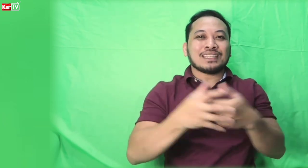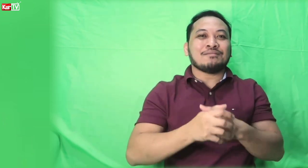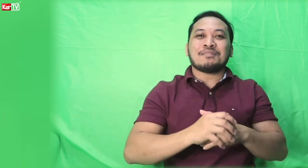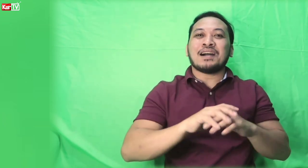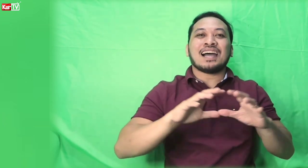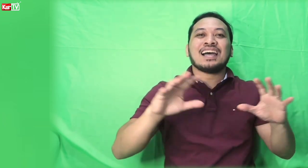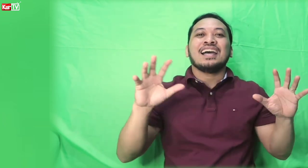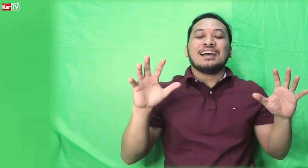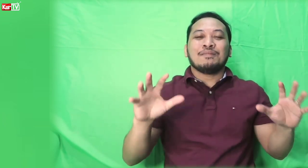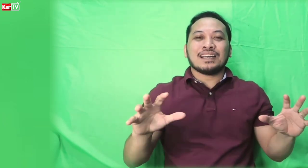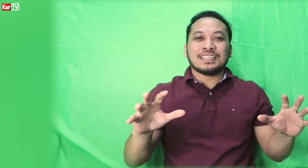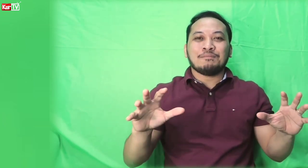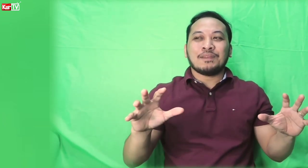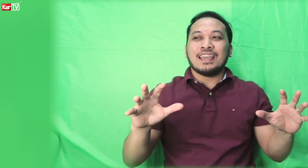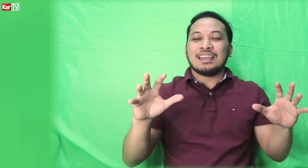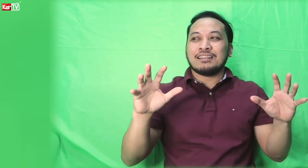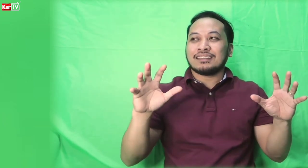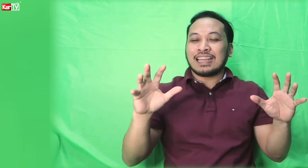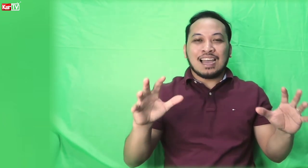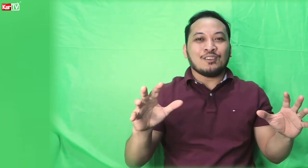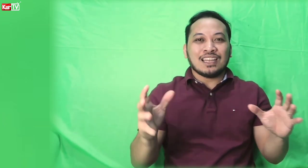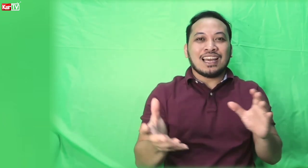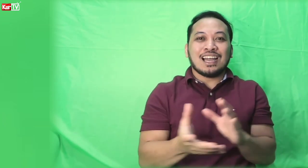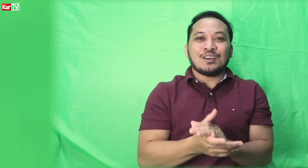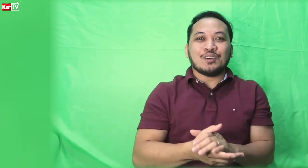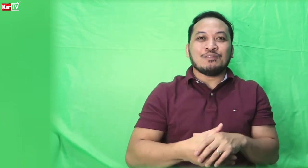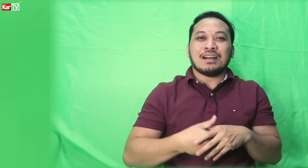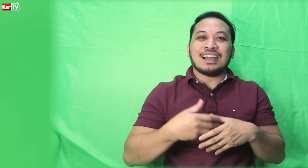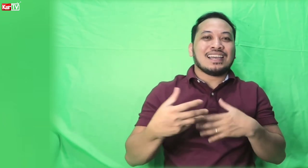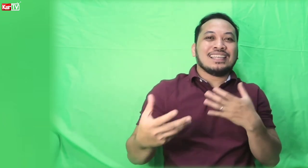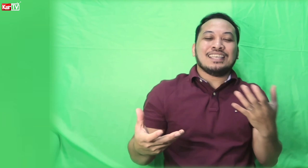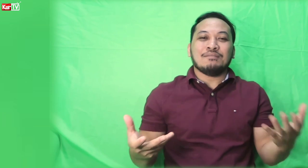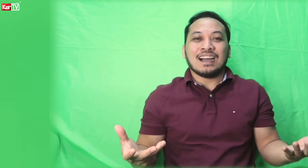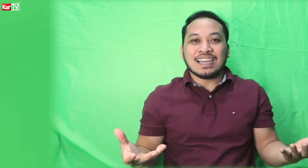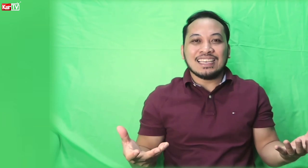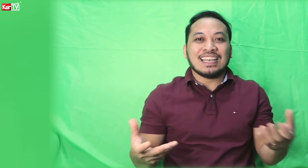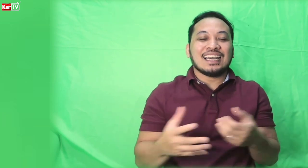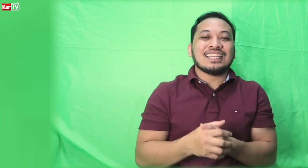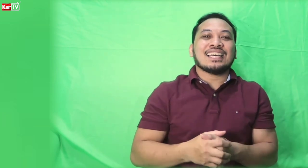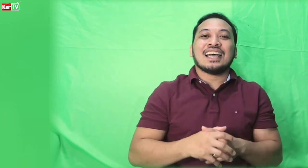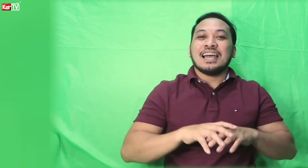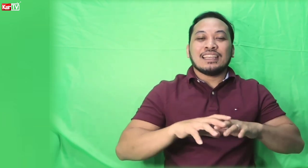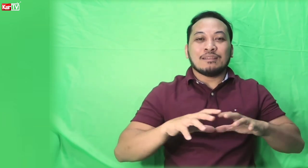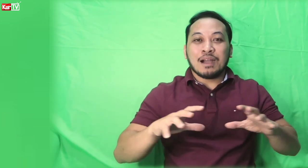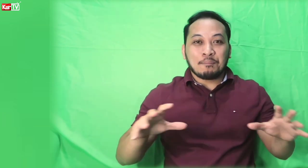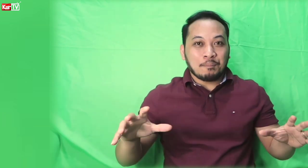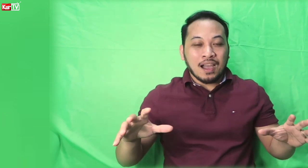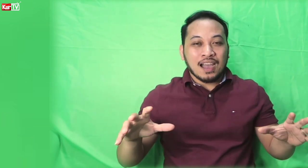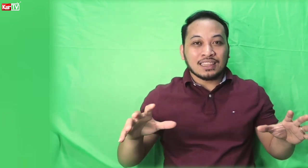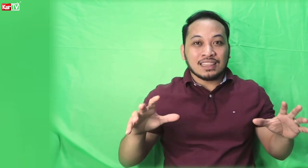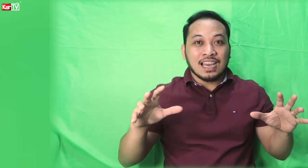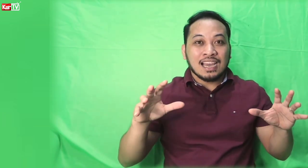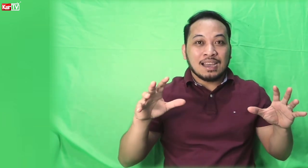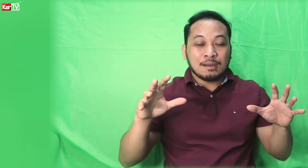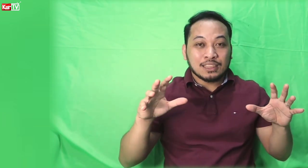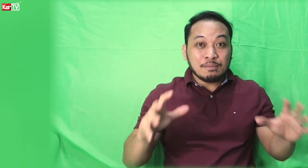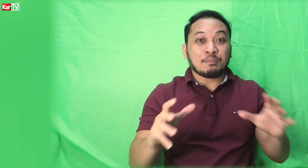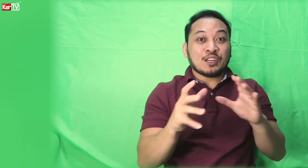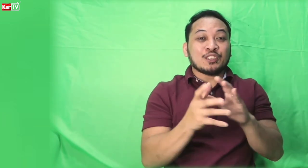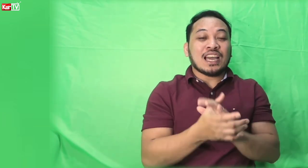ibang mga simpleng tao na lang o yung mga hindi mga kilala na mga TV personality